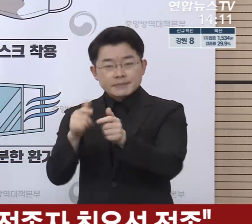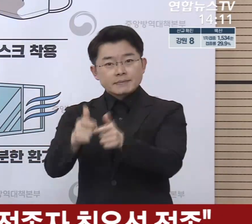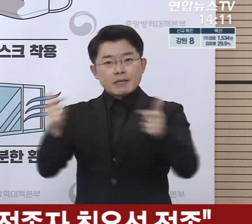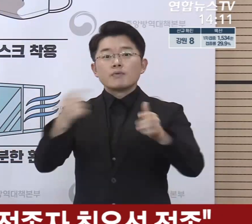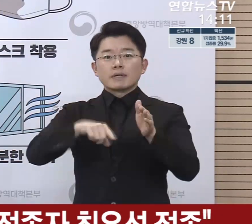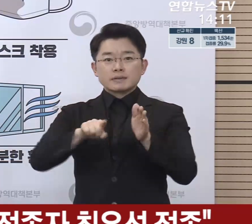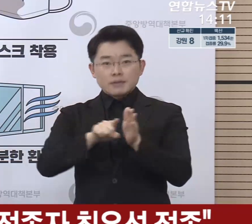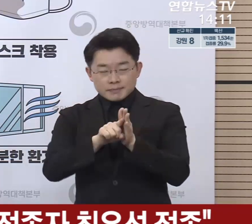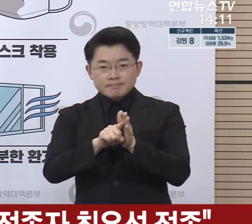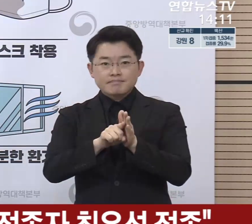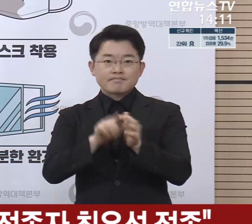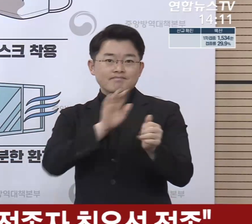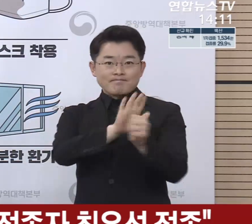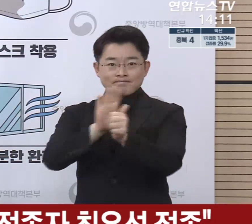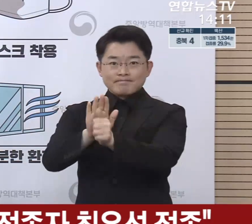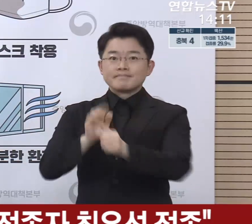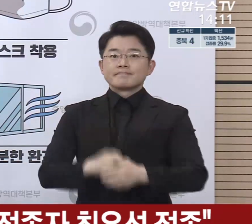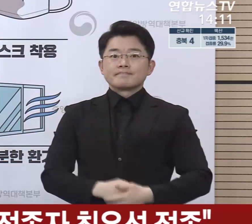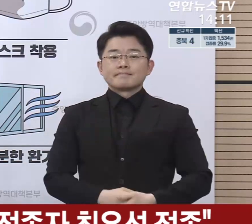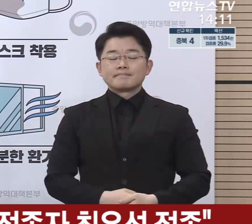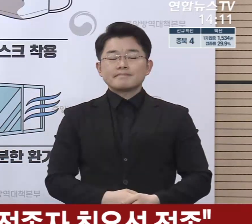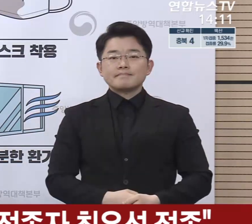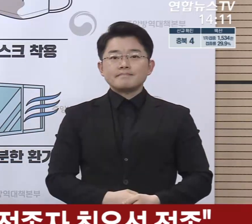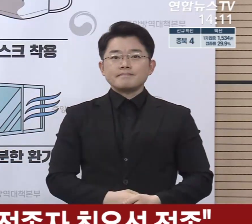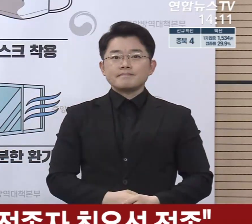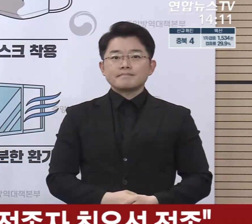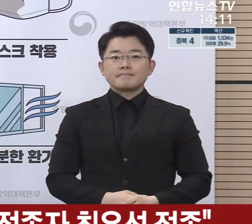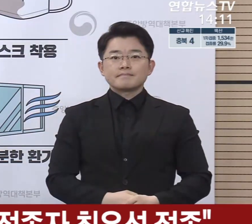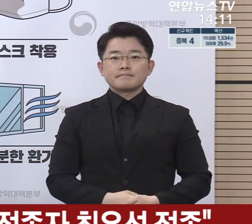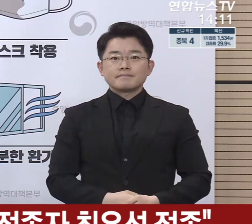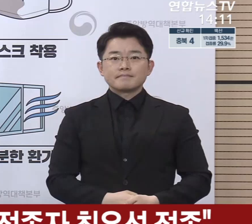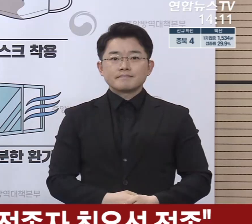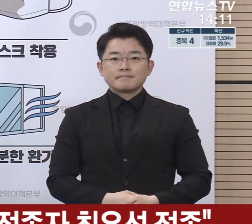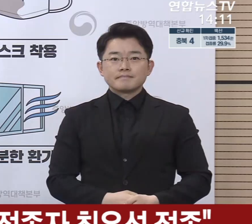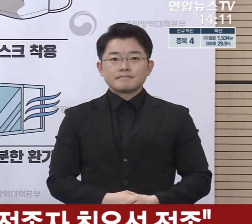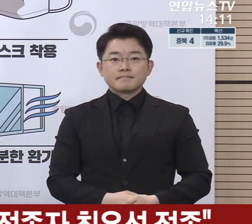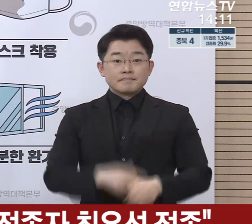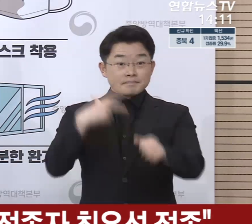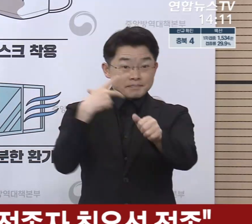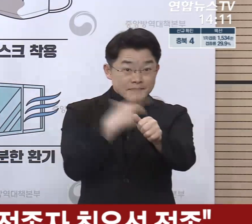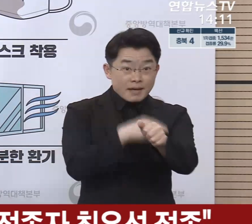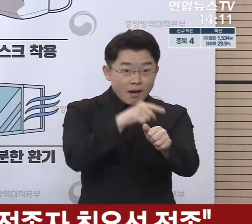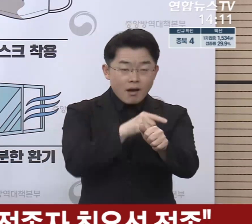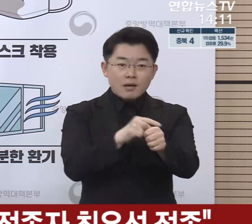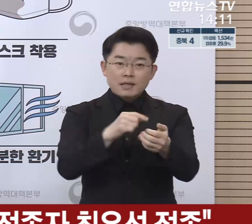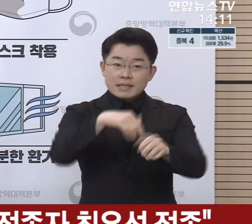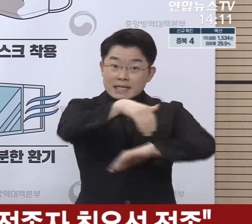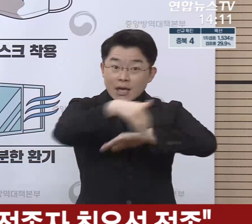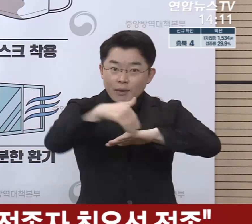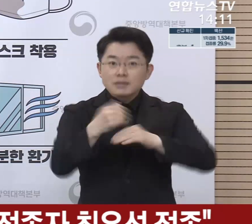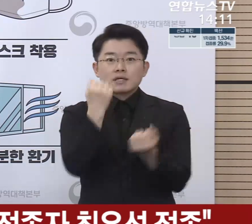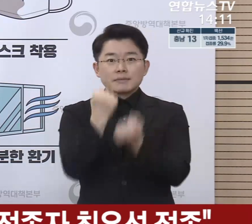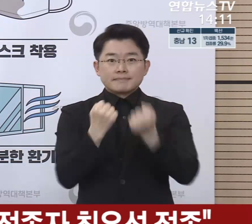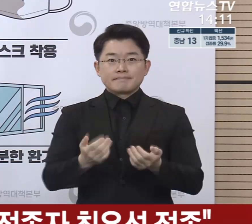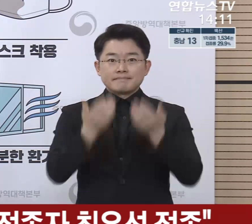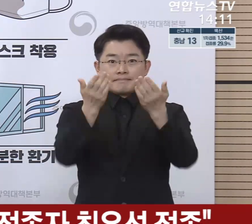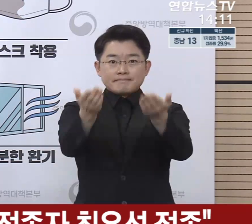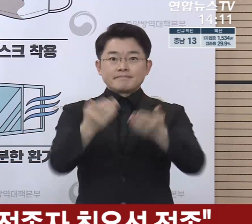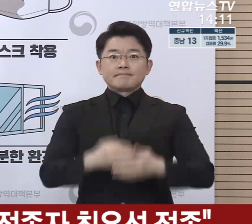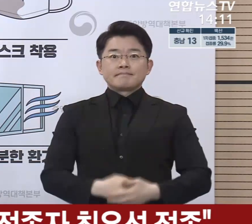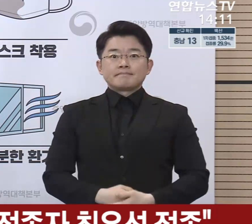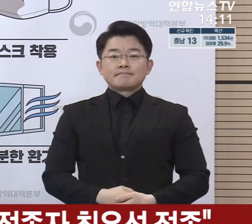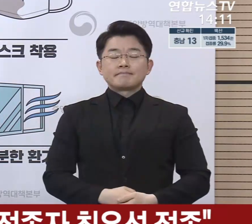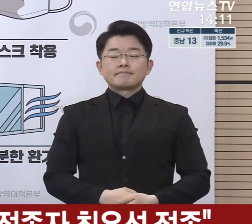신속한 방역 상황 대응을 추진하도록 하겠습니다. 각 대상자별로의 세부 접종 계획에 대해서